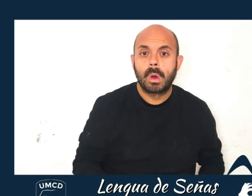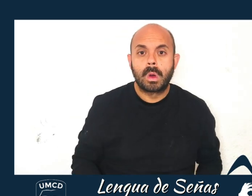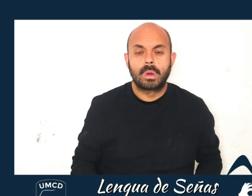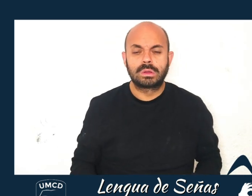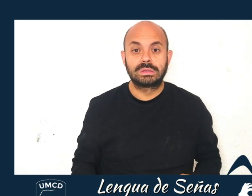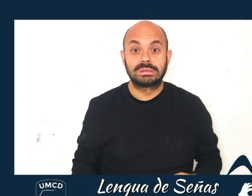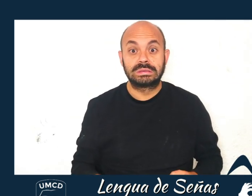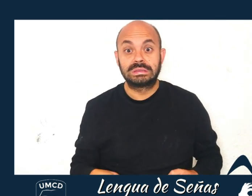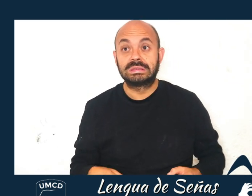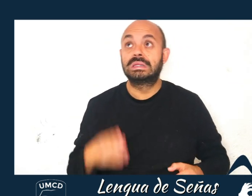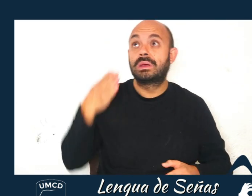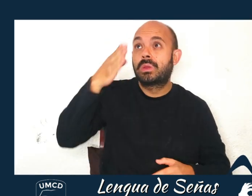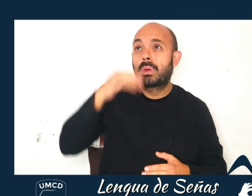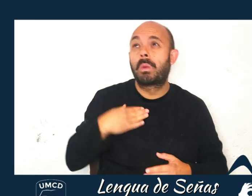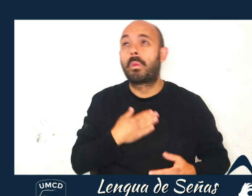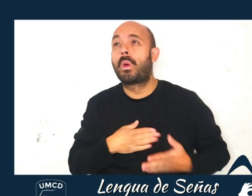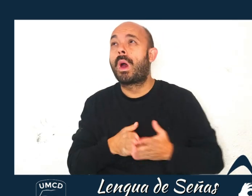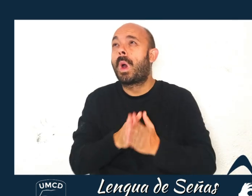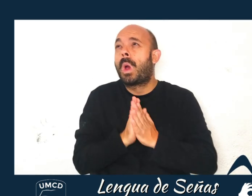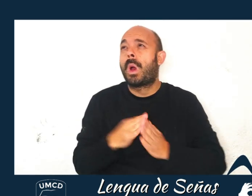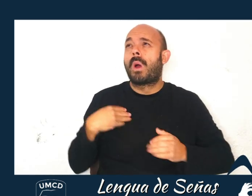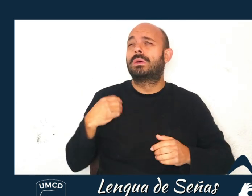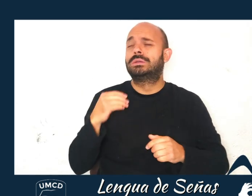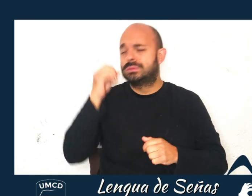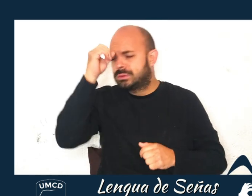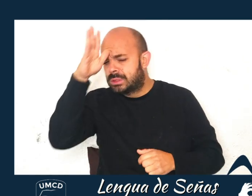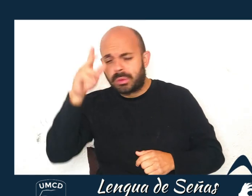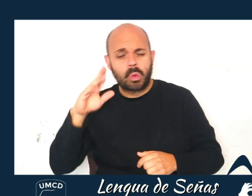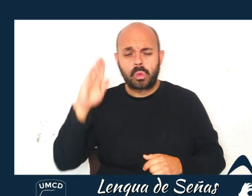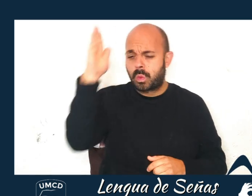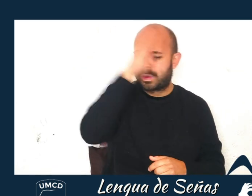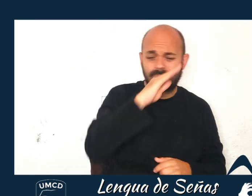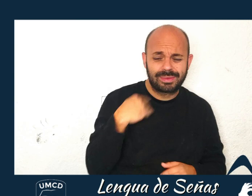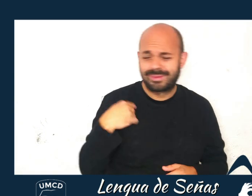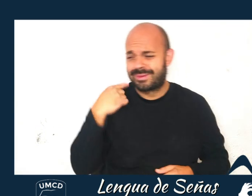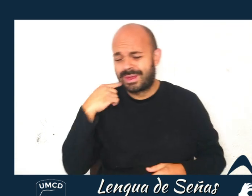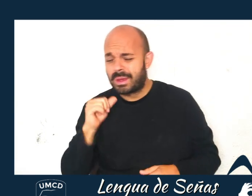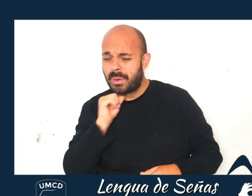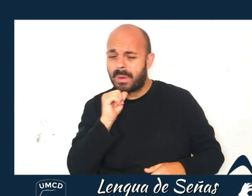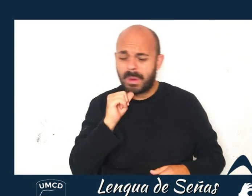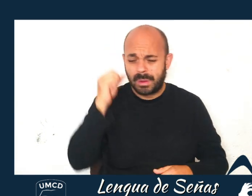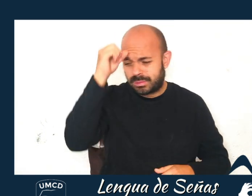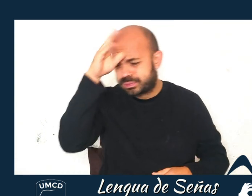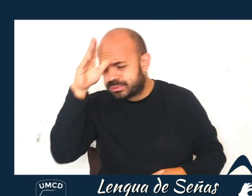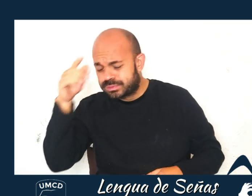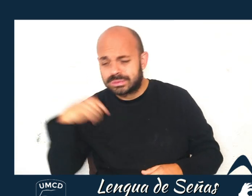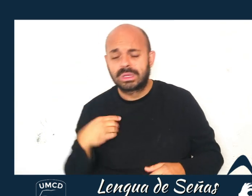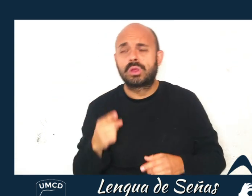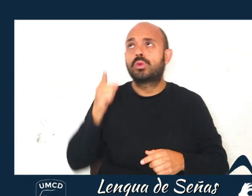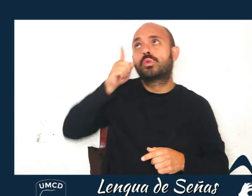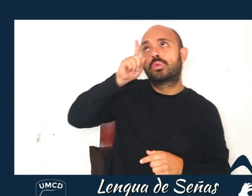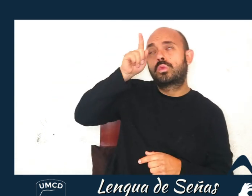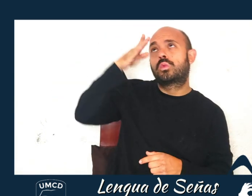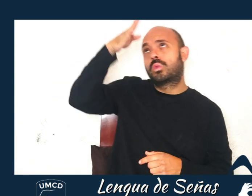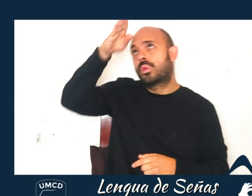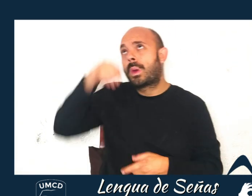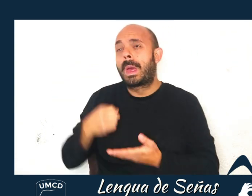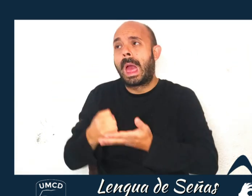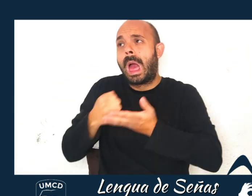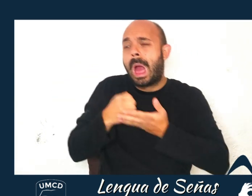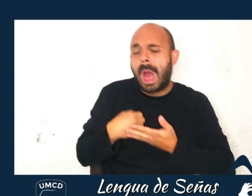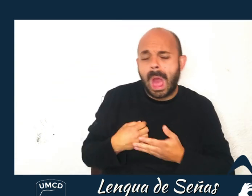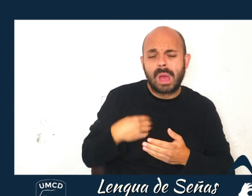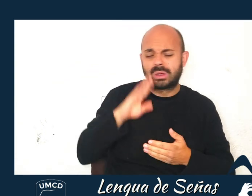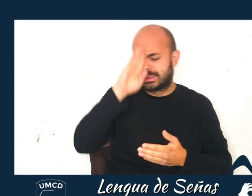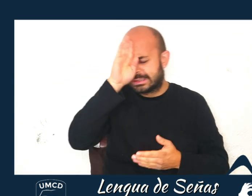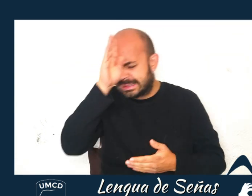buscadores de tesoro, tenemos que nosotros salir en pos de la sabiduría, sabiendo que la sabiduría se encuentra en Dios. Es Él el que tiene